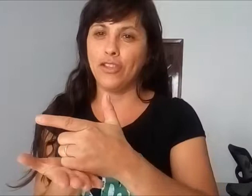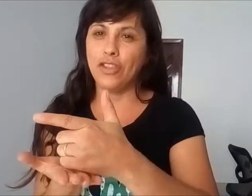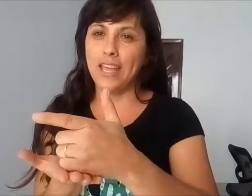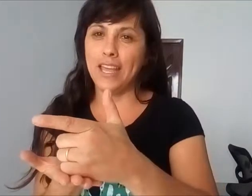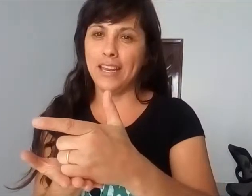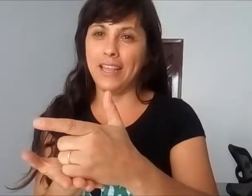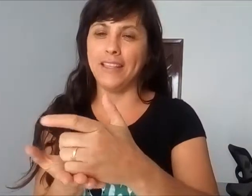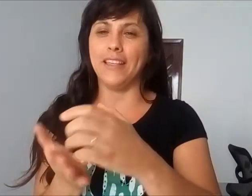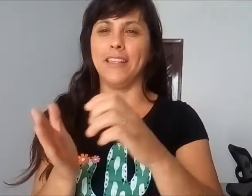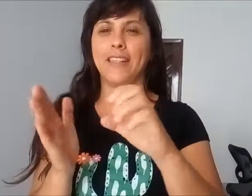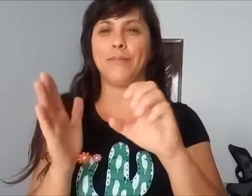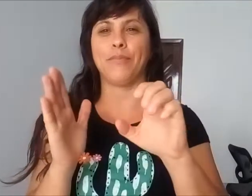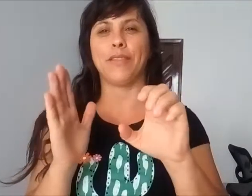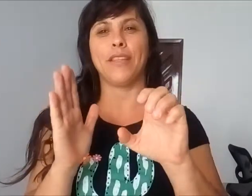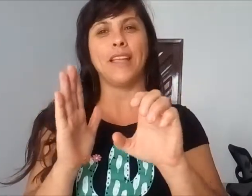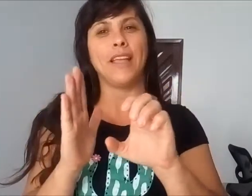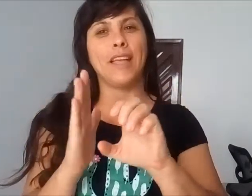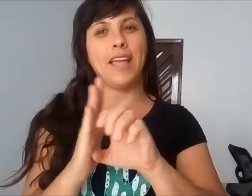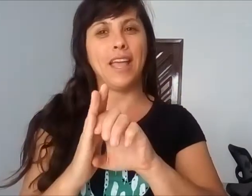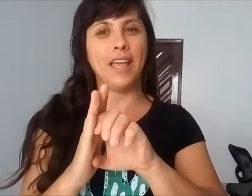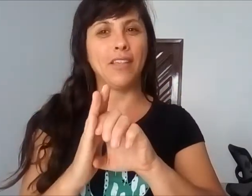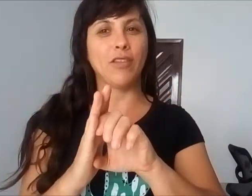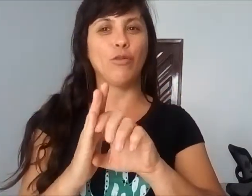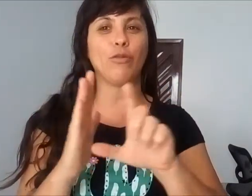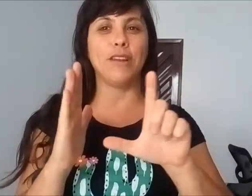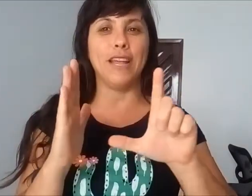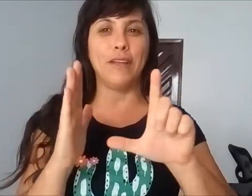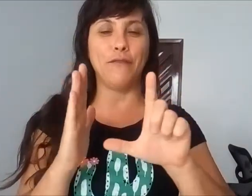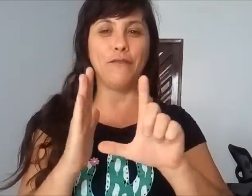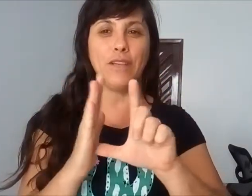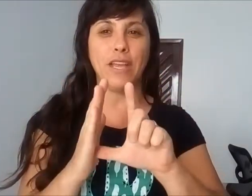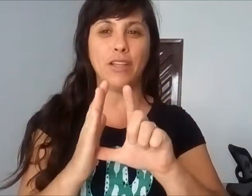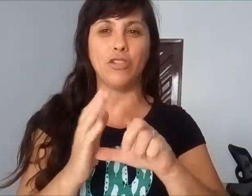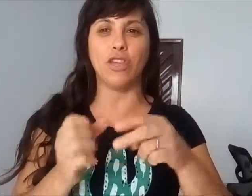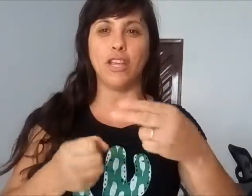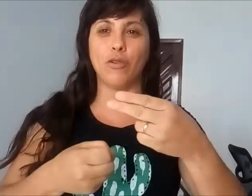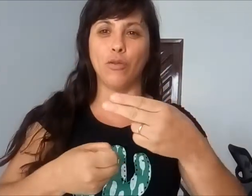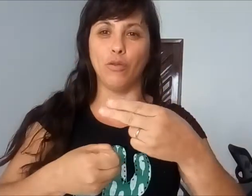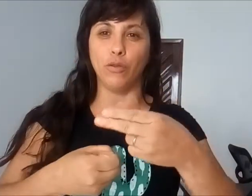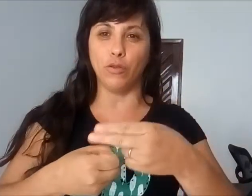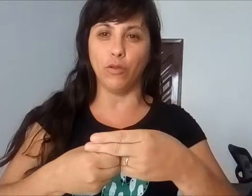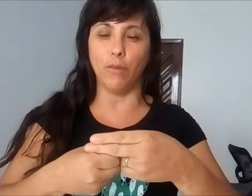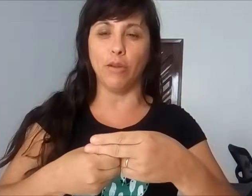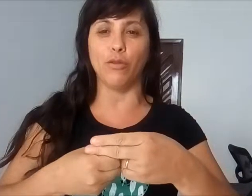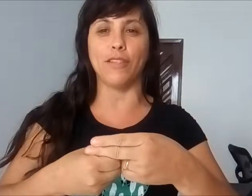gênero do le vitte com números